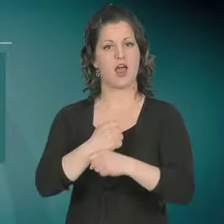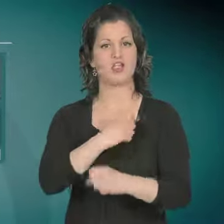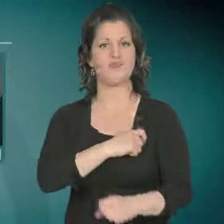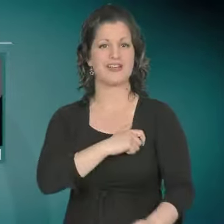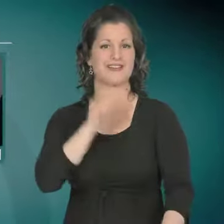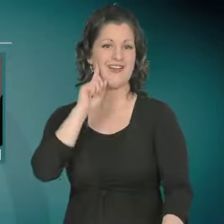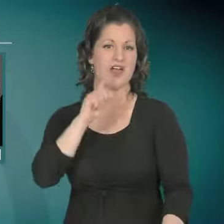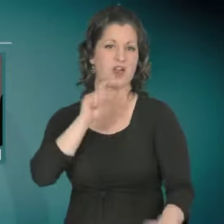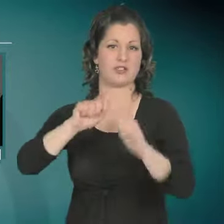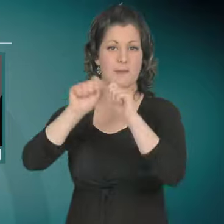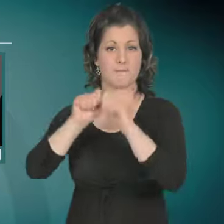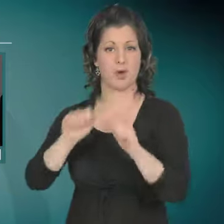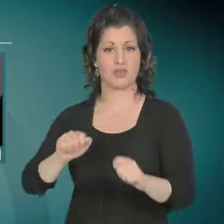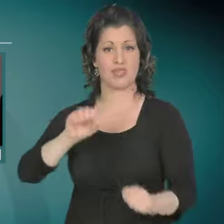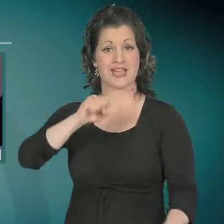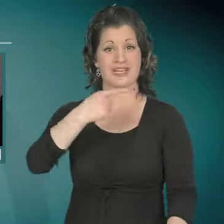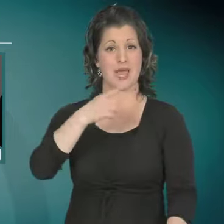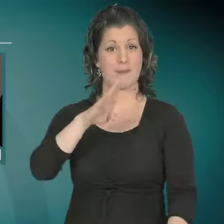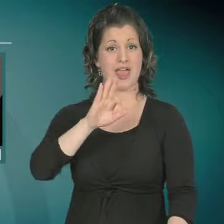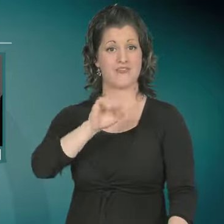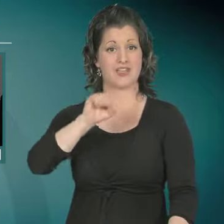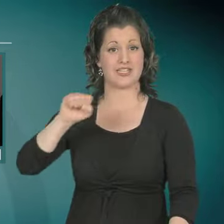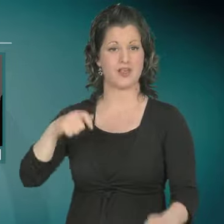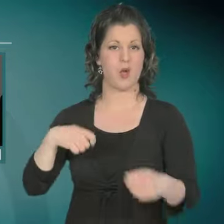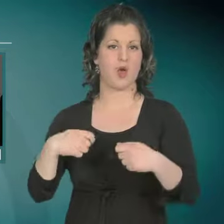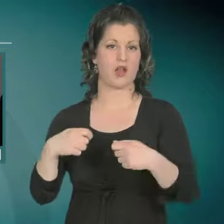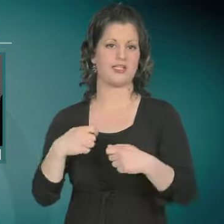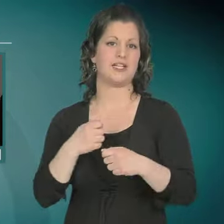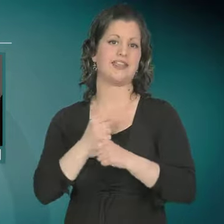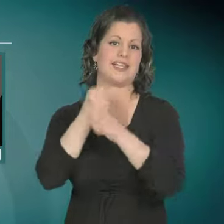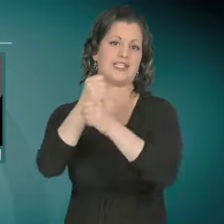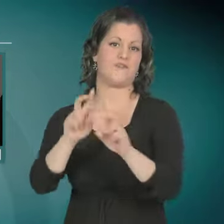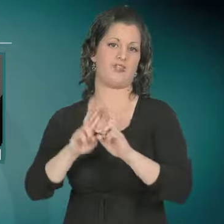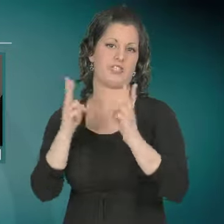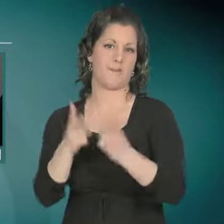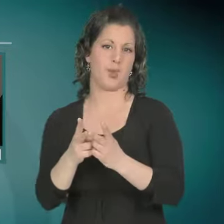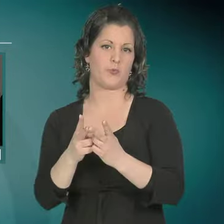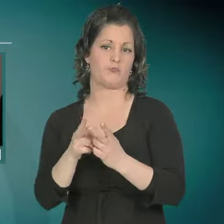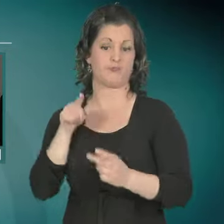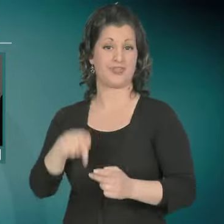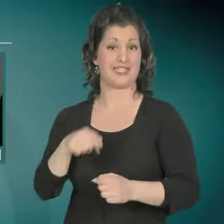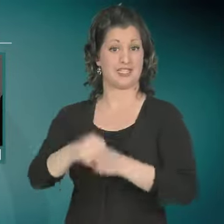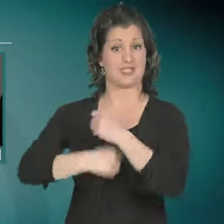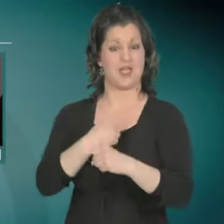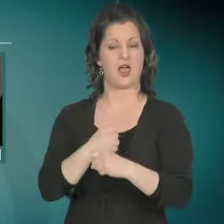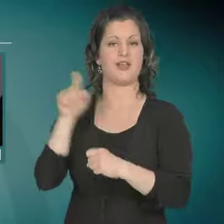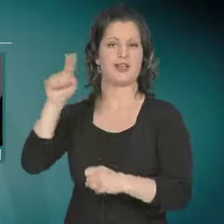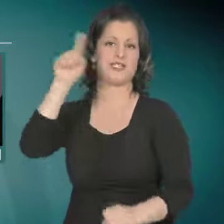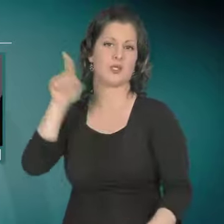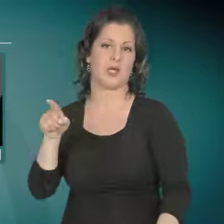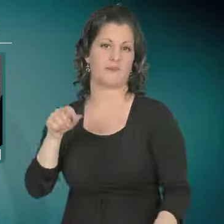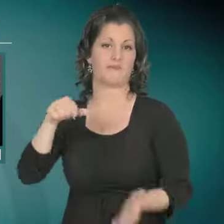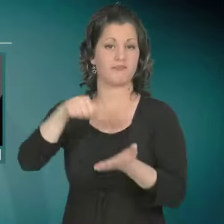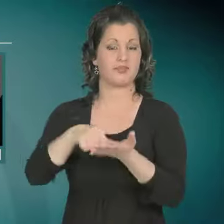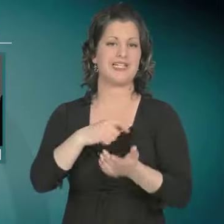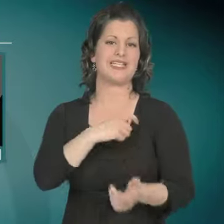Jährlich organisiert der Schweizerische Gehörlosenbund, SGB FSS, die Delegiertenversammlung. Dieses Jahr findet sie am kommenden